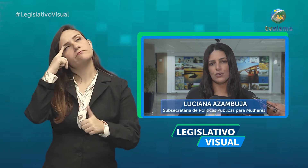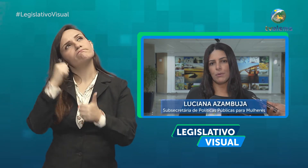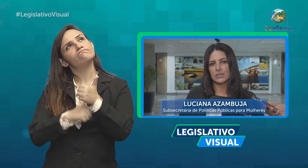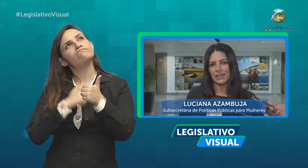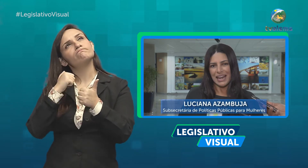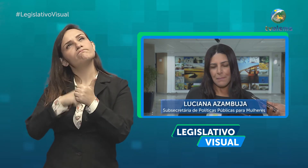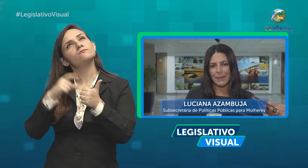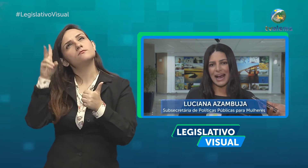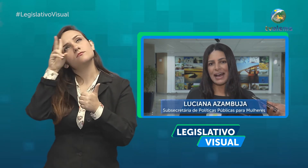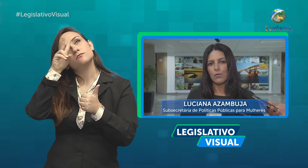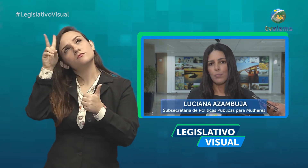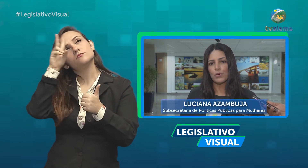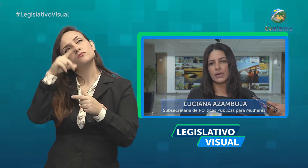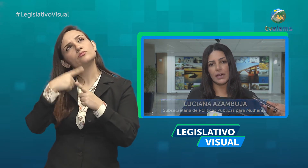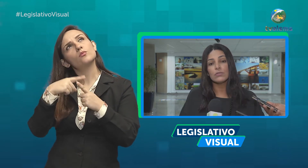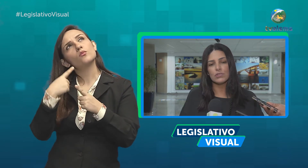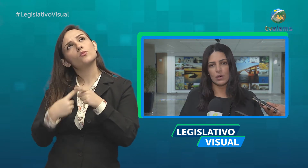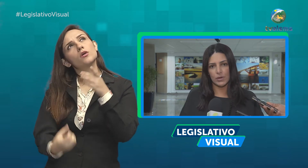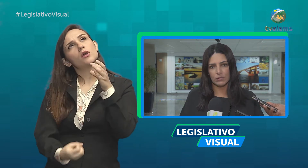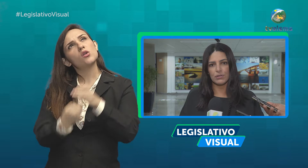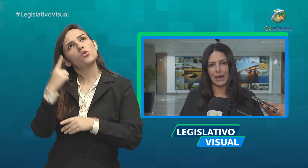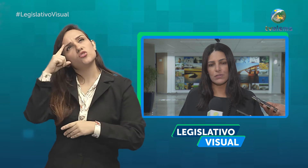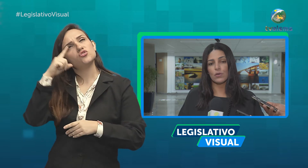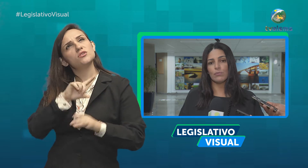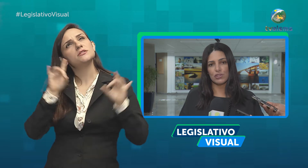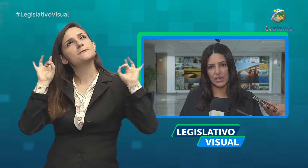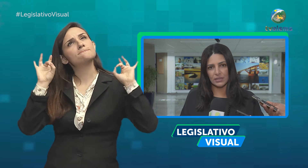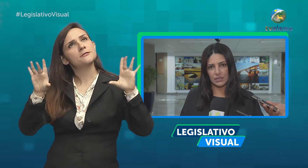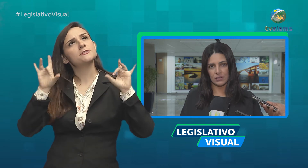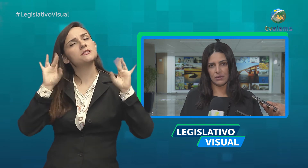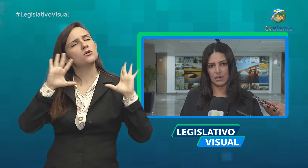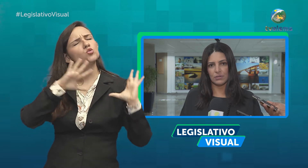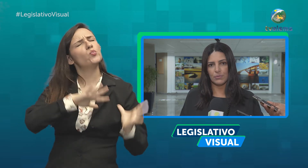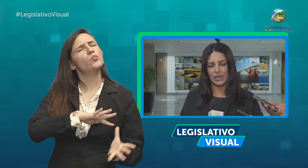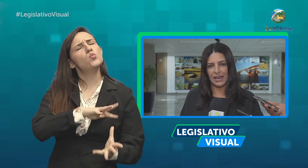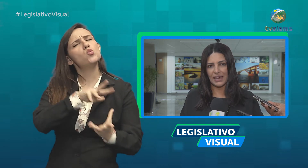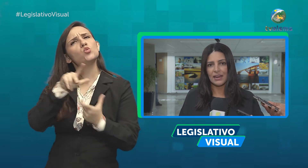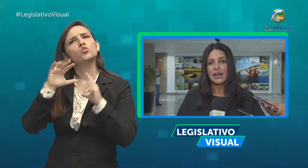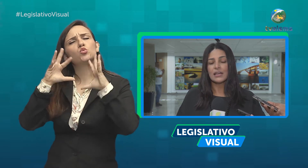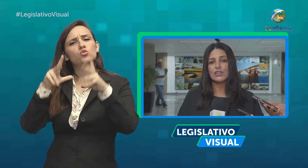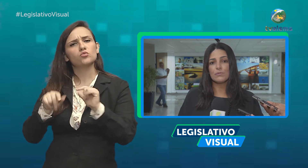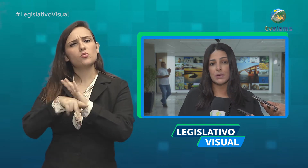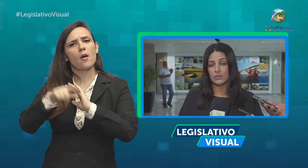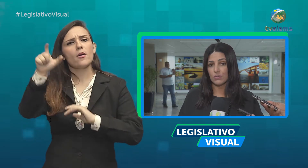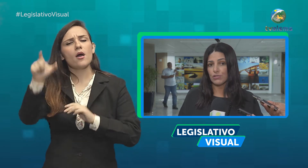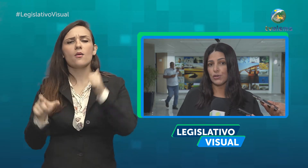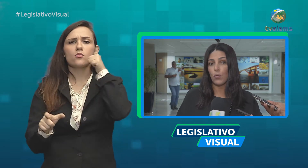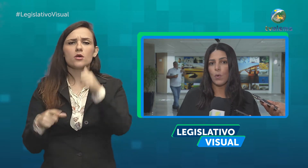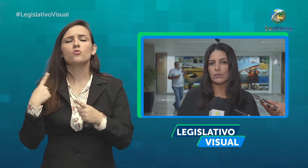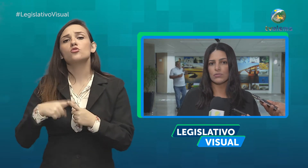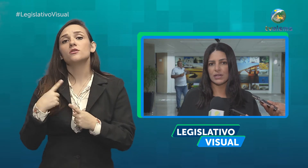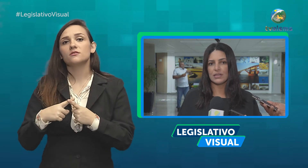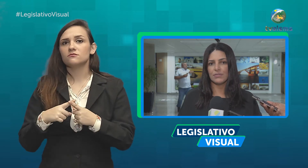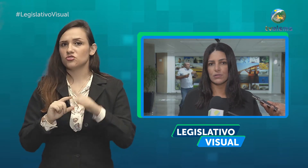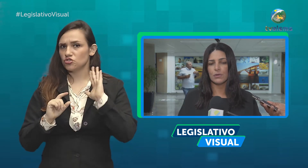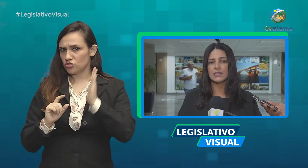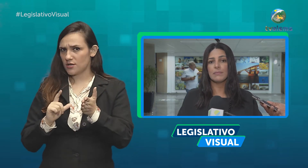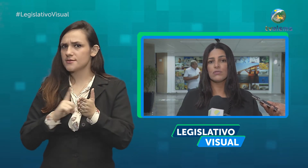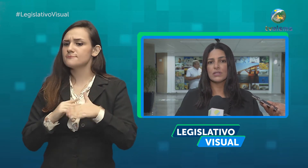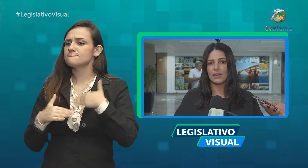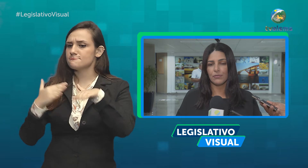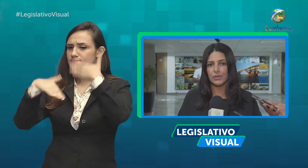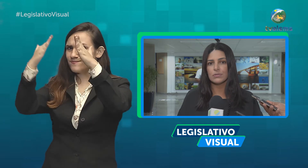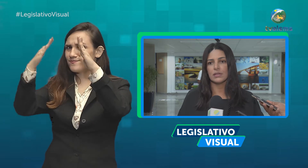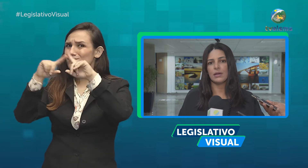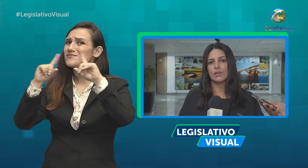para que a gente possa lembrar o porquê do dia 8 de março como Dia Internacional da Mulher, que a gente possa discutir o quanto já se avançou, mas